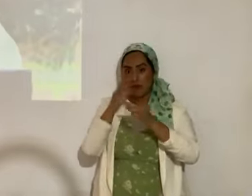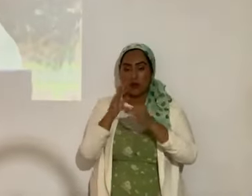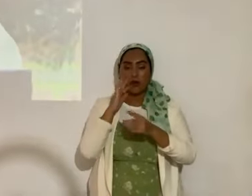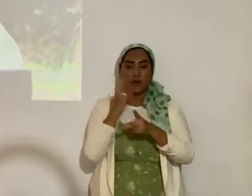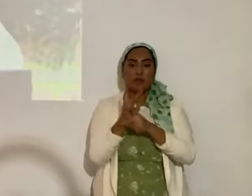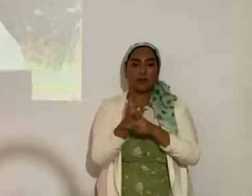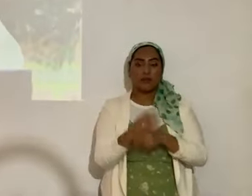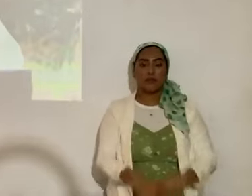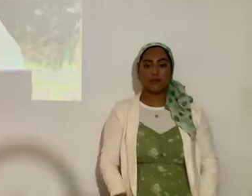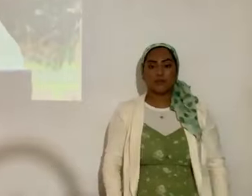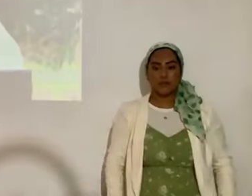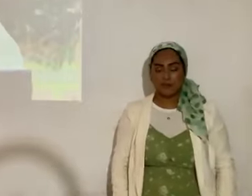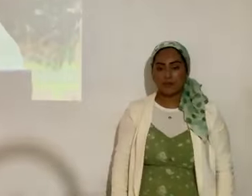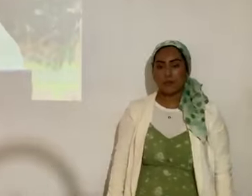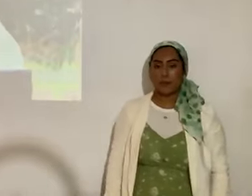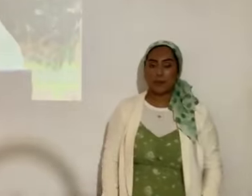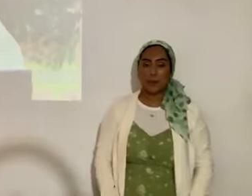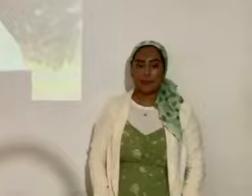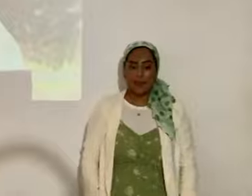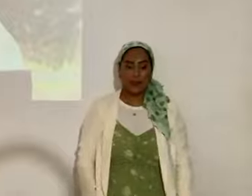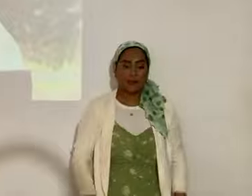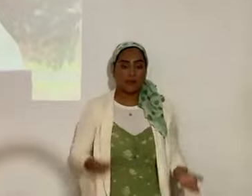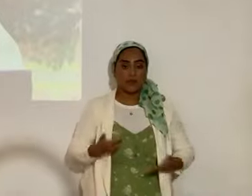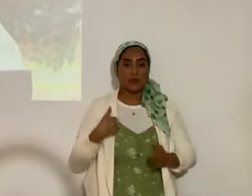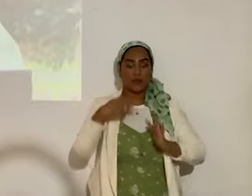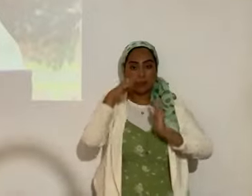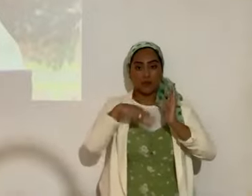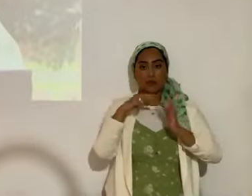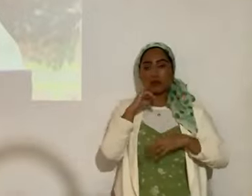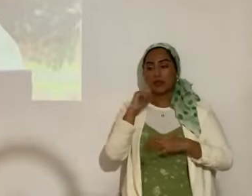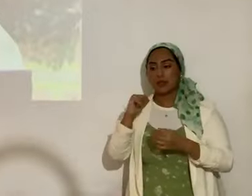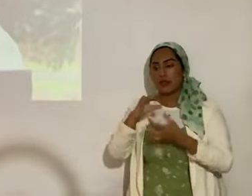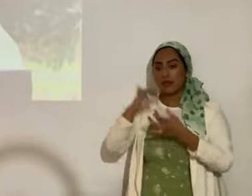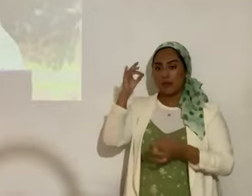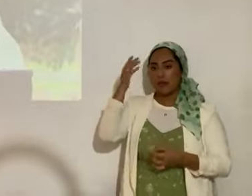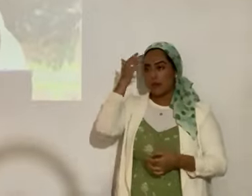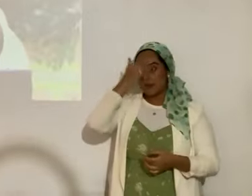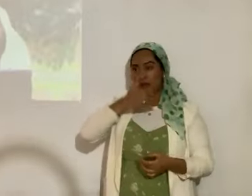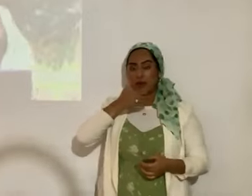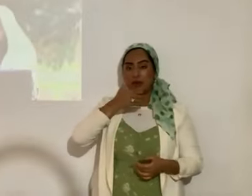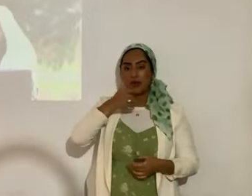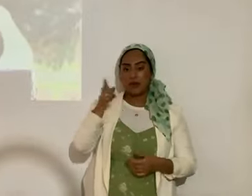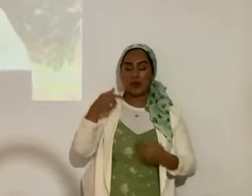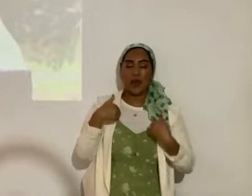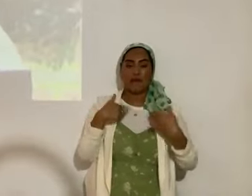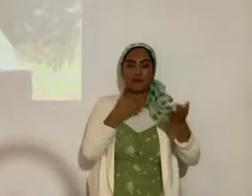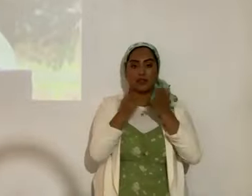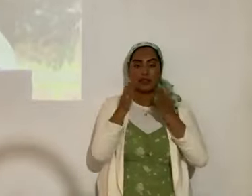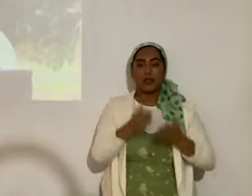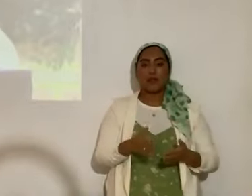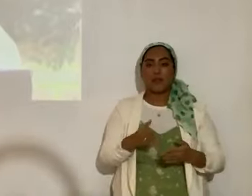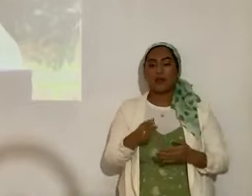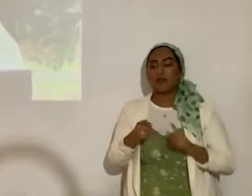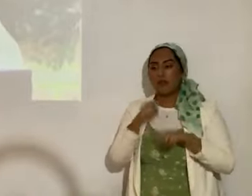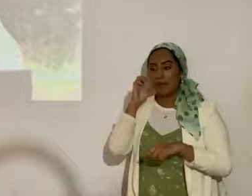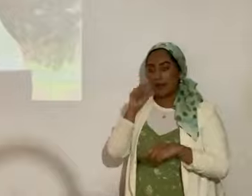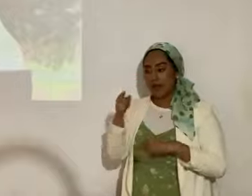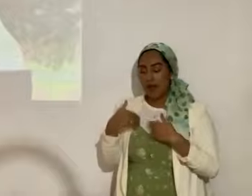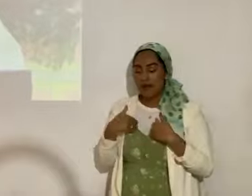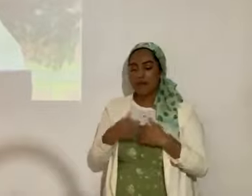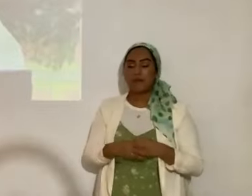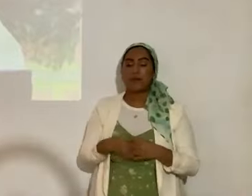Aleluya entonces acá leemos que fue unadeza espiritual sí la que tenía el siervo de Eliseo